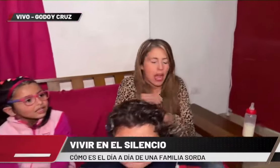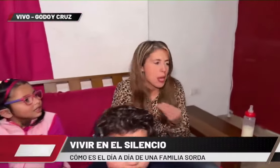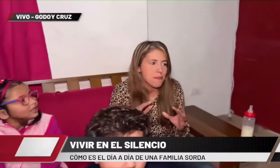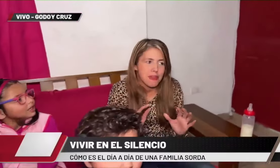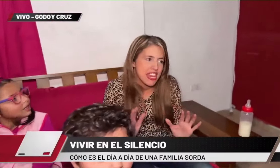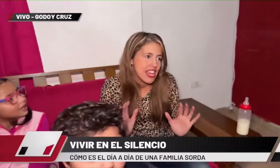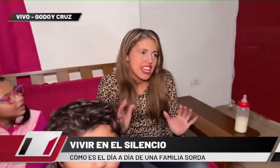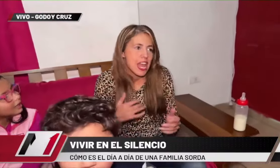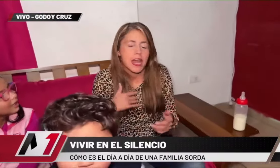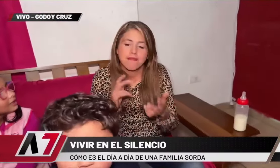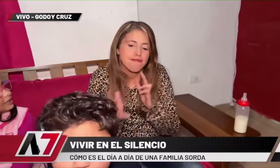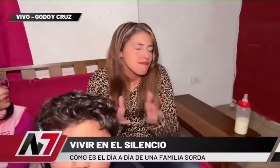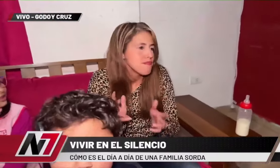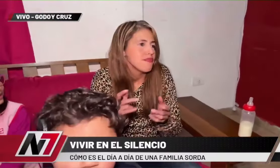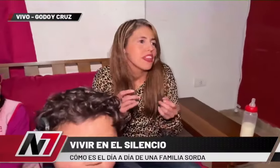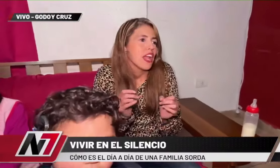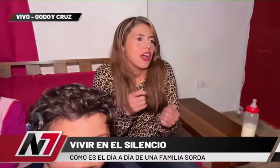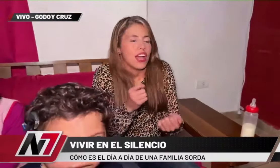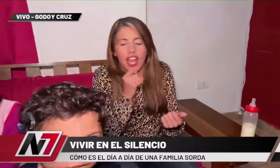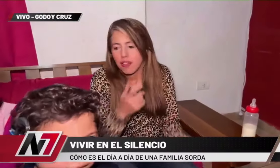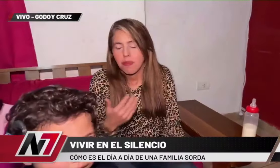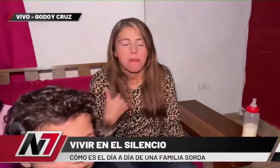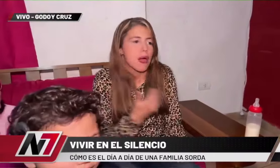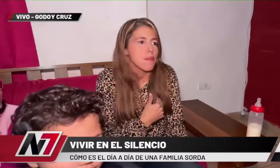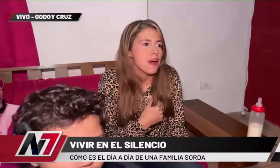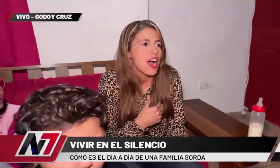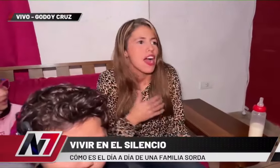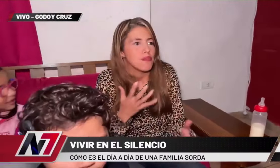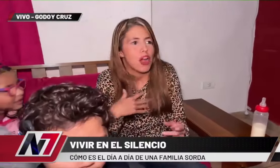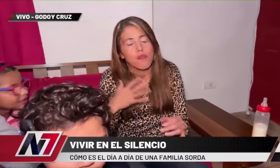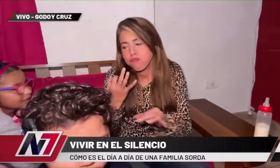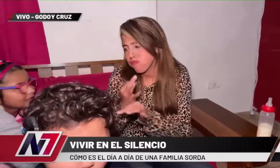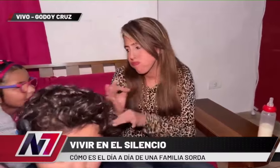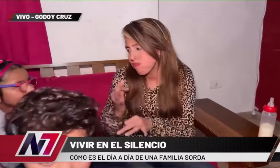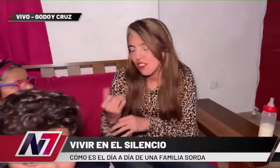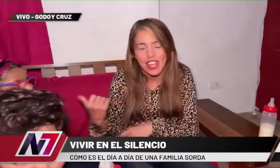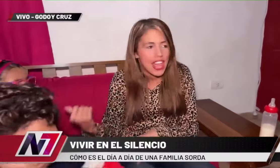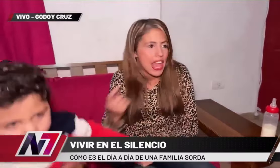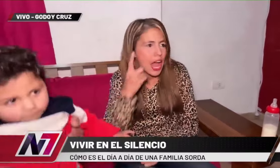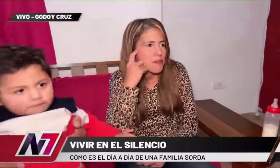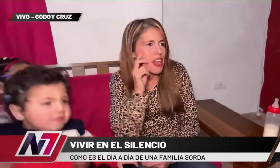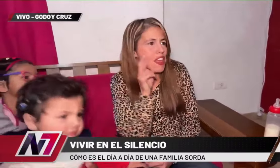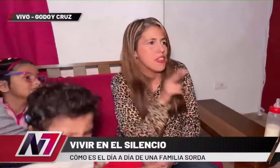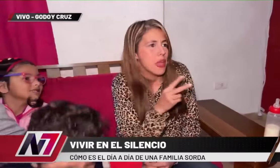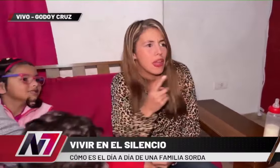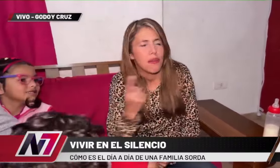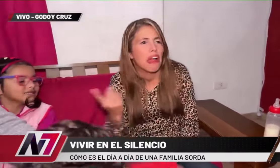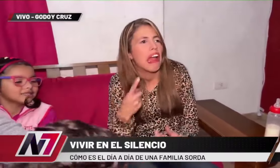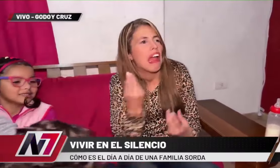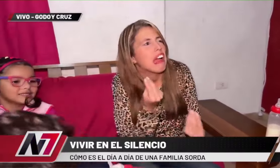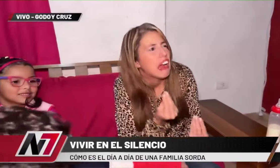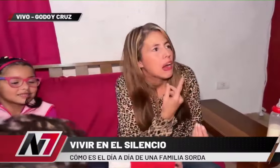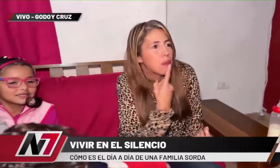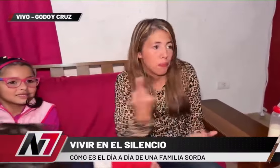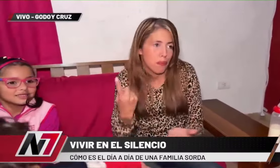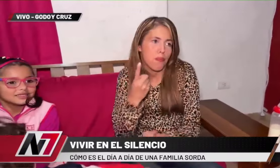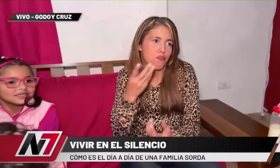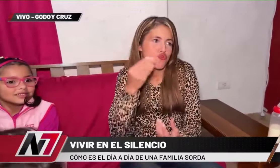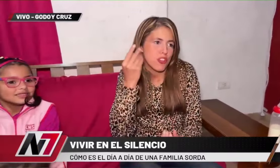Nosotros es normal hablarlo, nuestra comunicación es a través de la lengua de señas, ellos saben, le enseñamos, mamá, es visual, ellos van